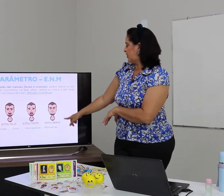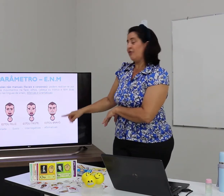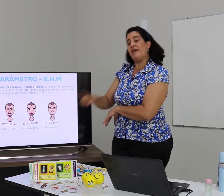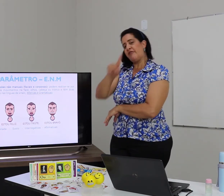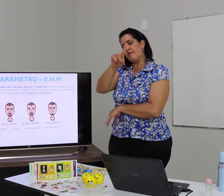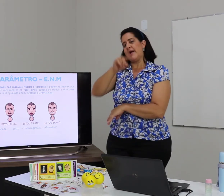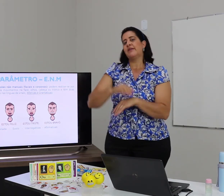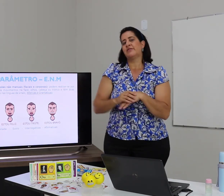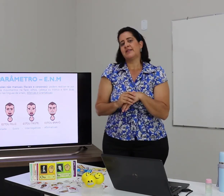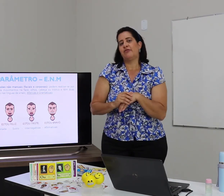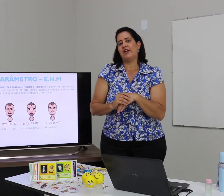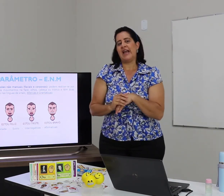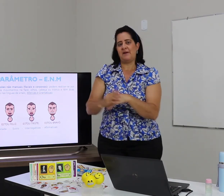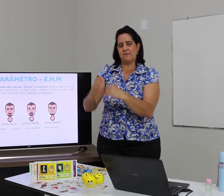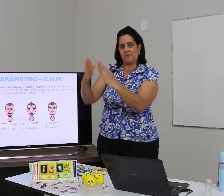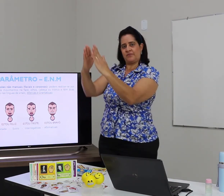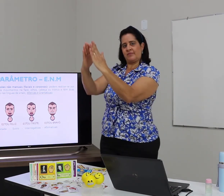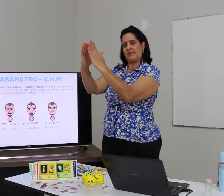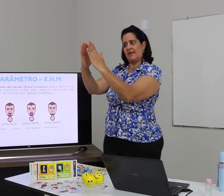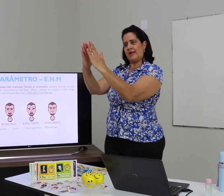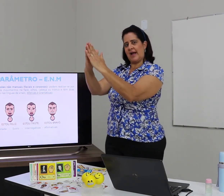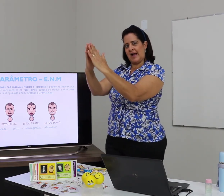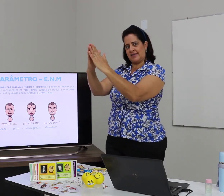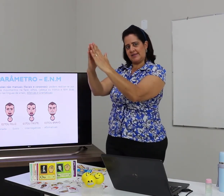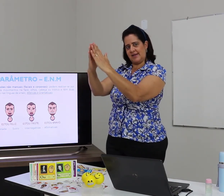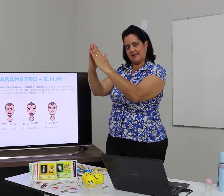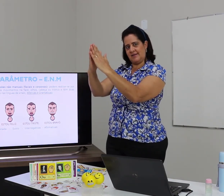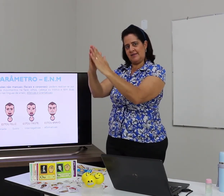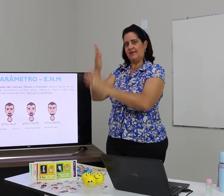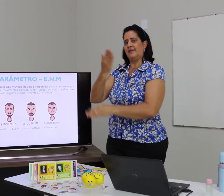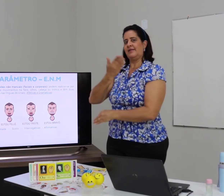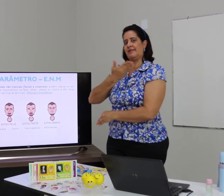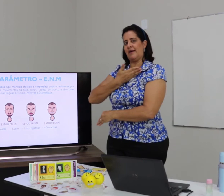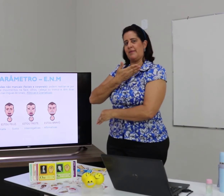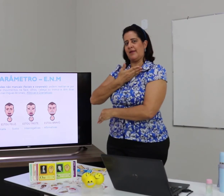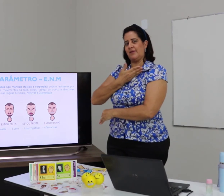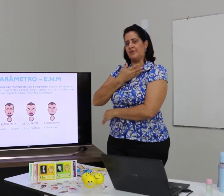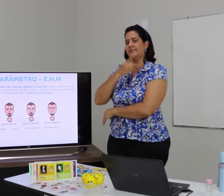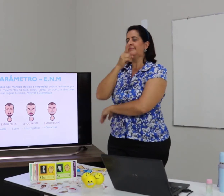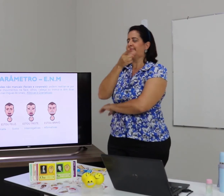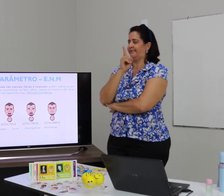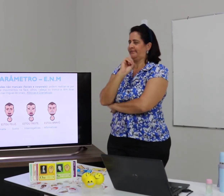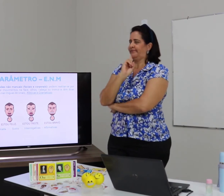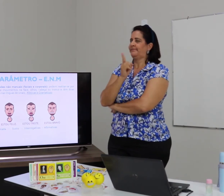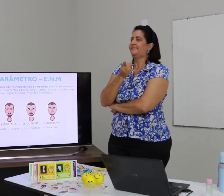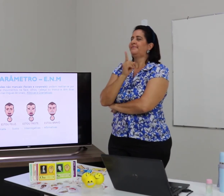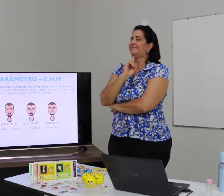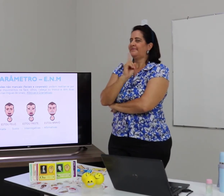vou afirmar que você foi lá. Casa do amigo.